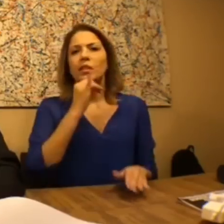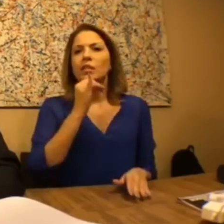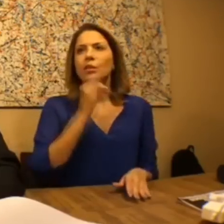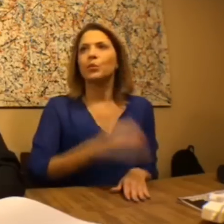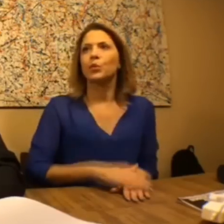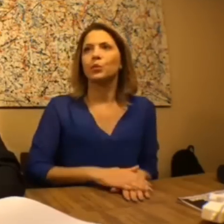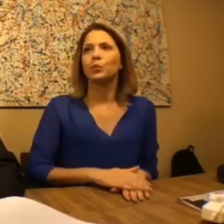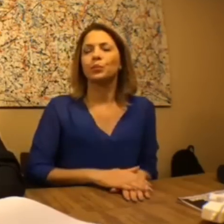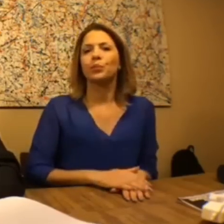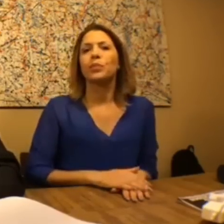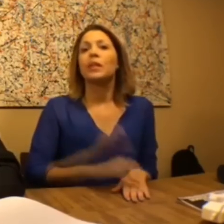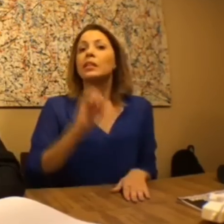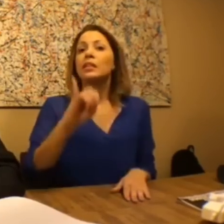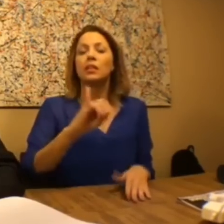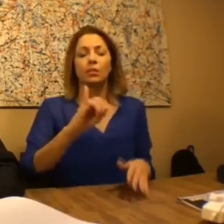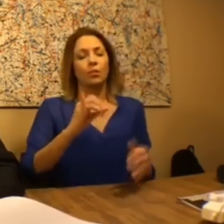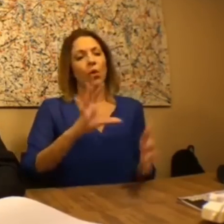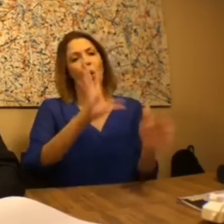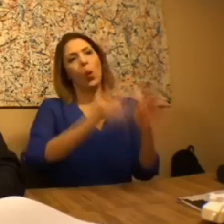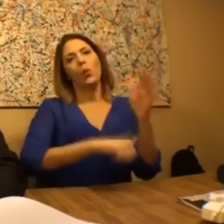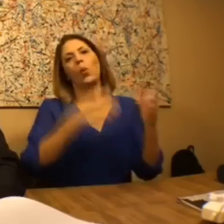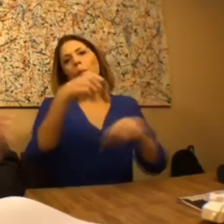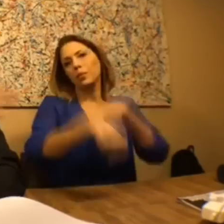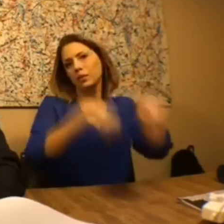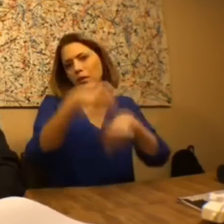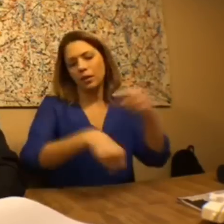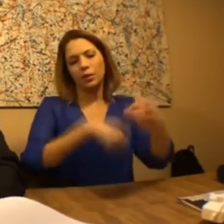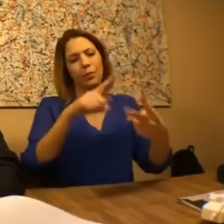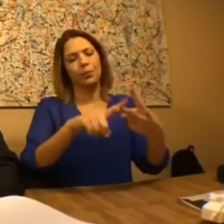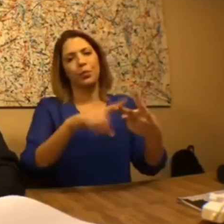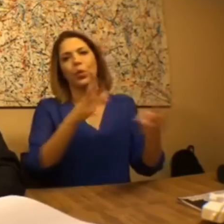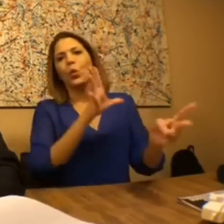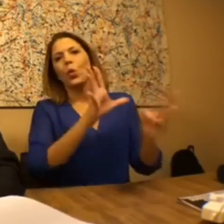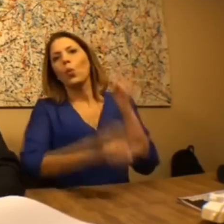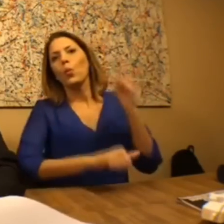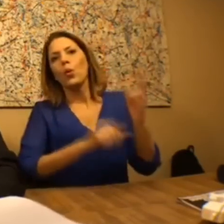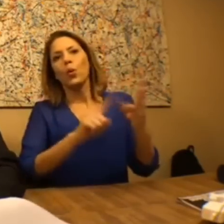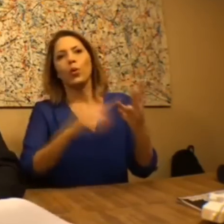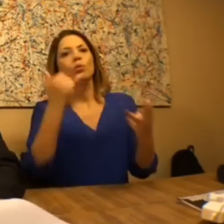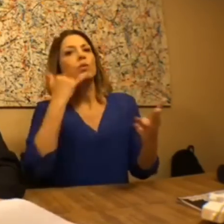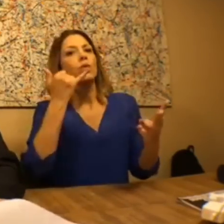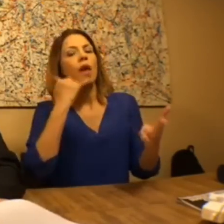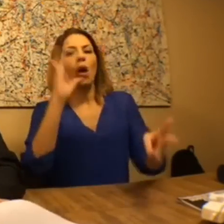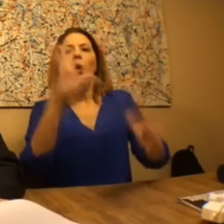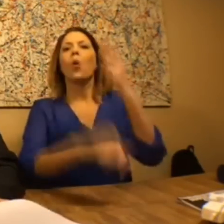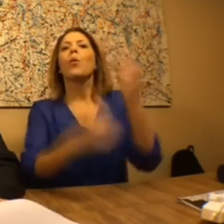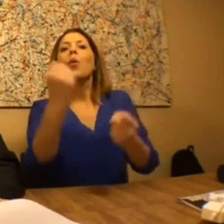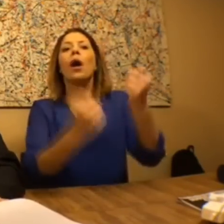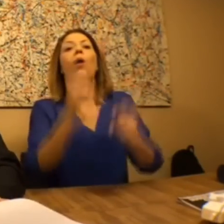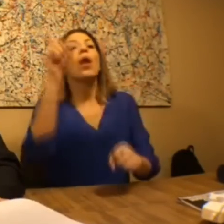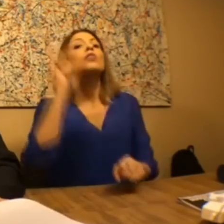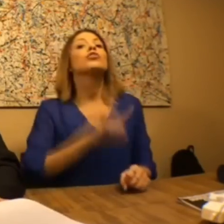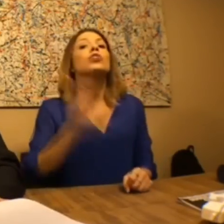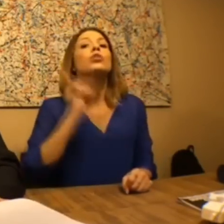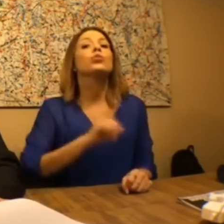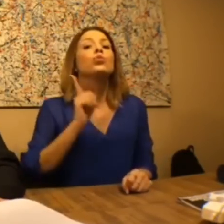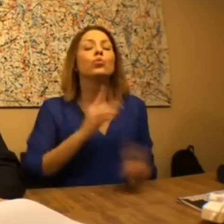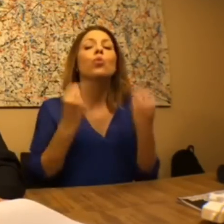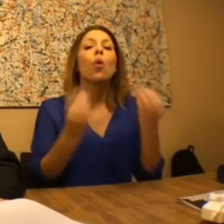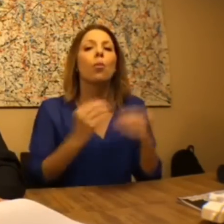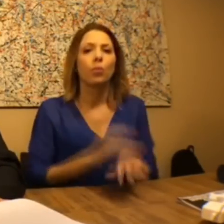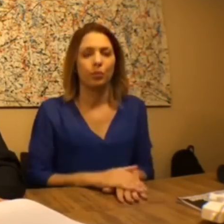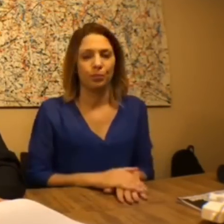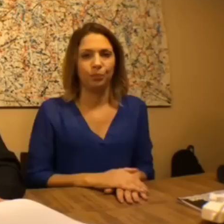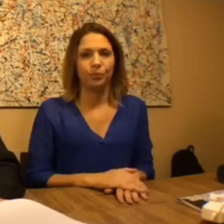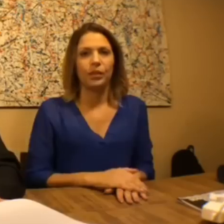uma bicicleta, roubou um celular e roubou um carro. Em muitos estados americanos, a pena é de 25